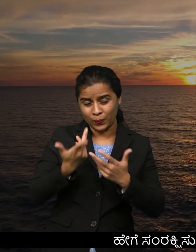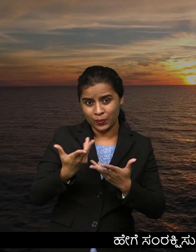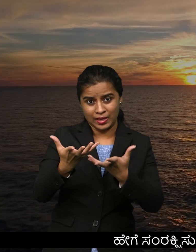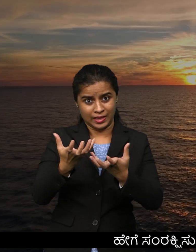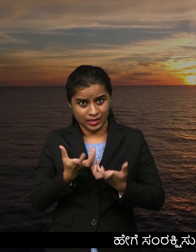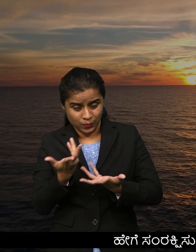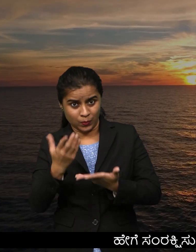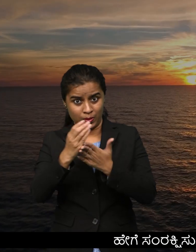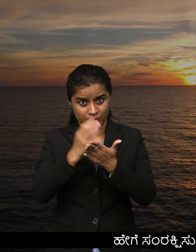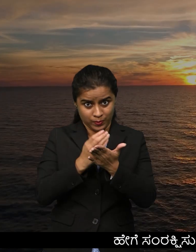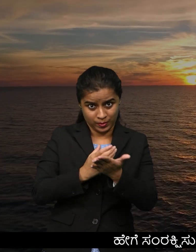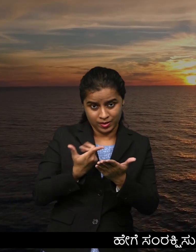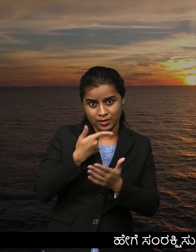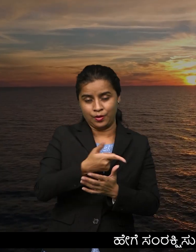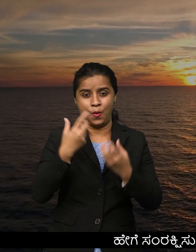ನೋಡೋಣ.